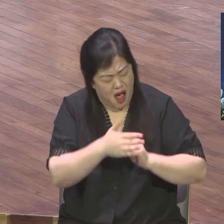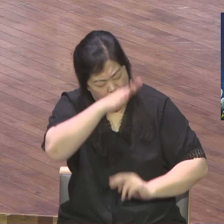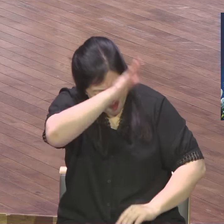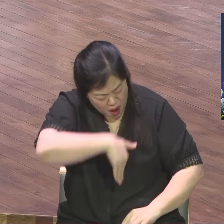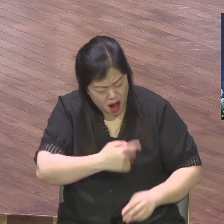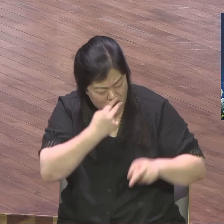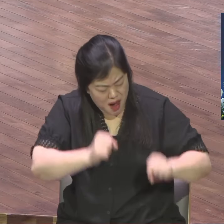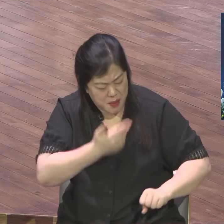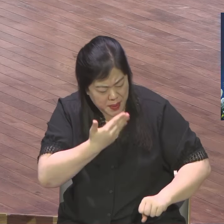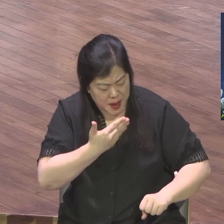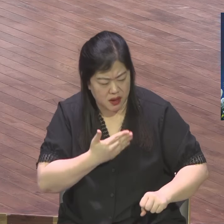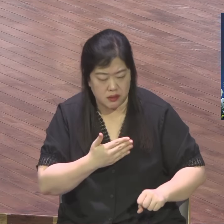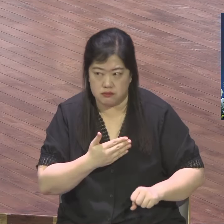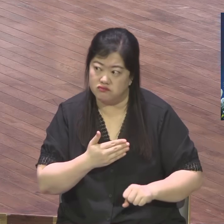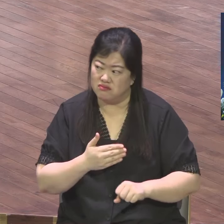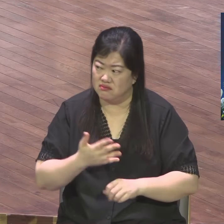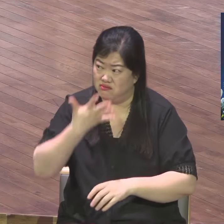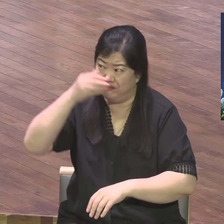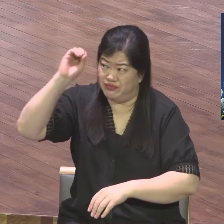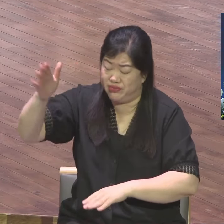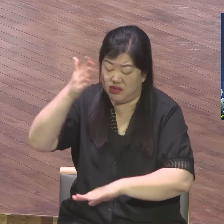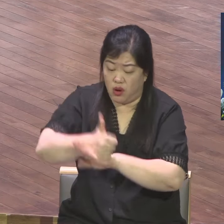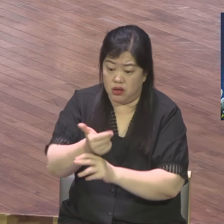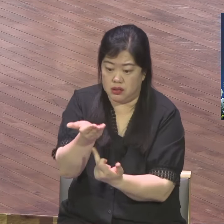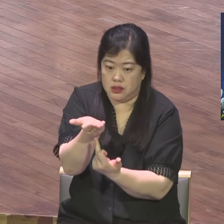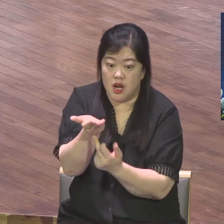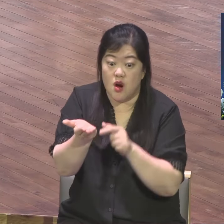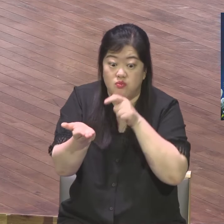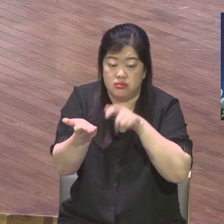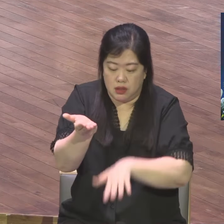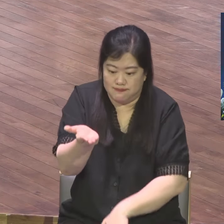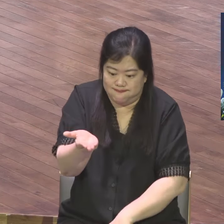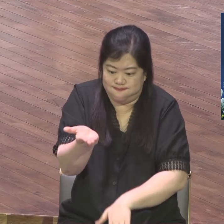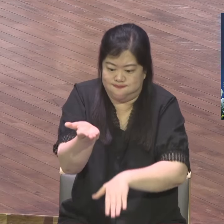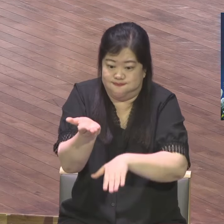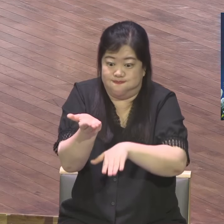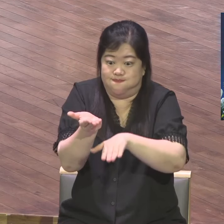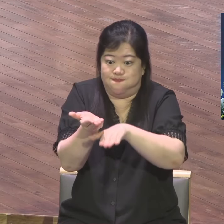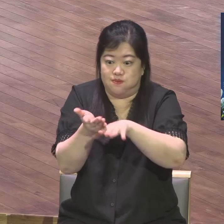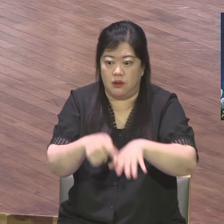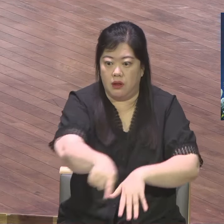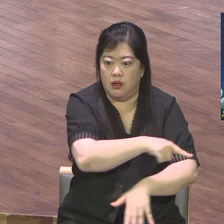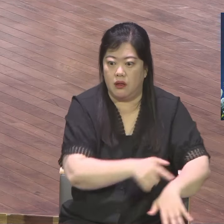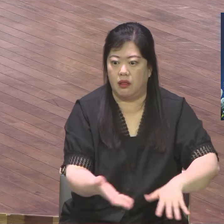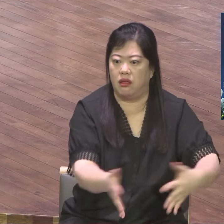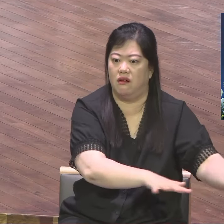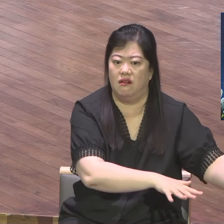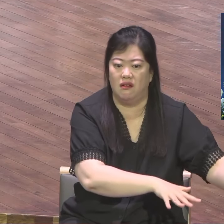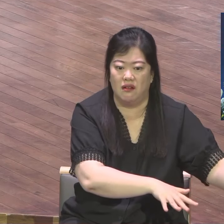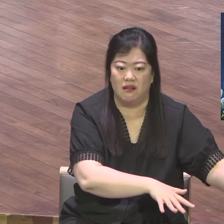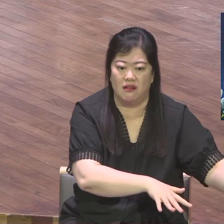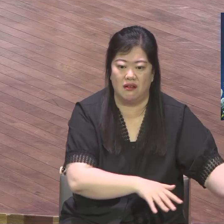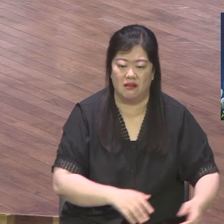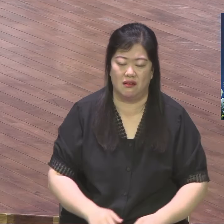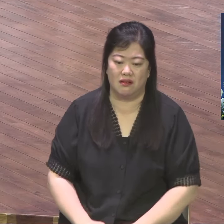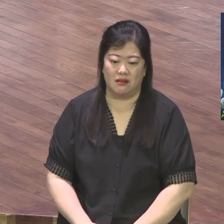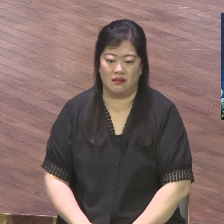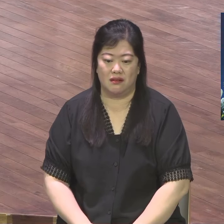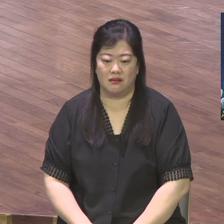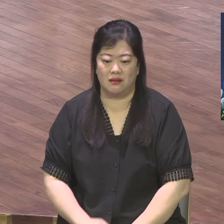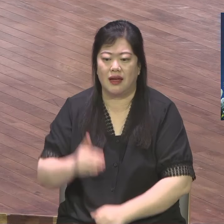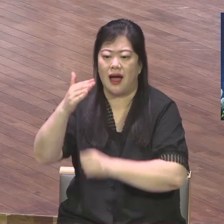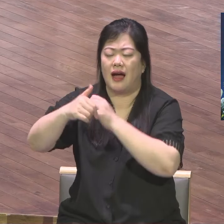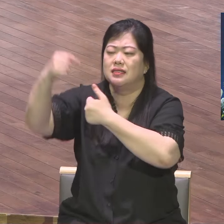세우리라. 너무 그렇게 성전 짓기를 갈급하니까 내가 너를 위하여 올바른 물질관,